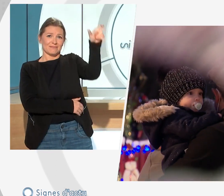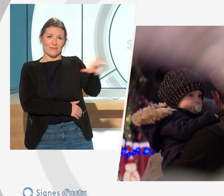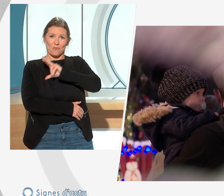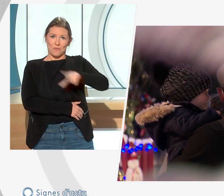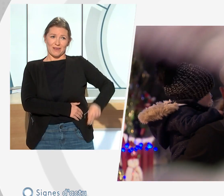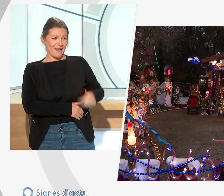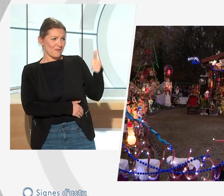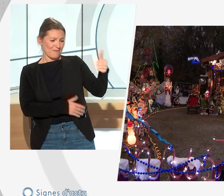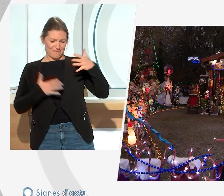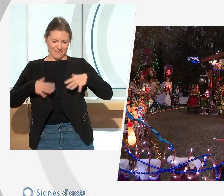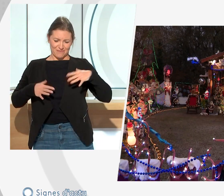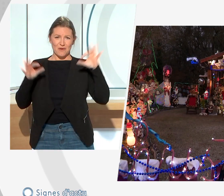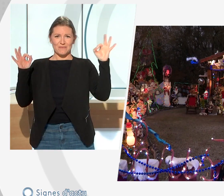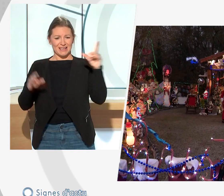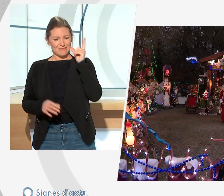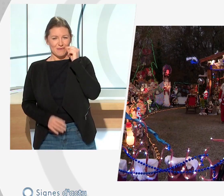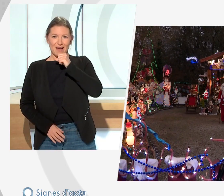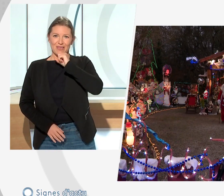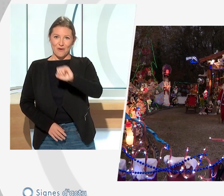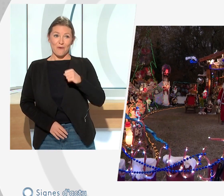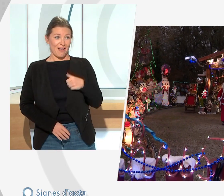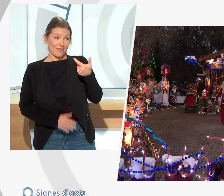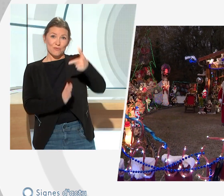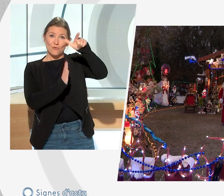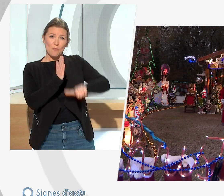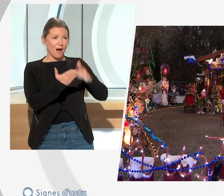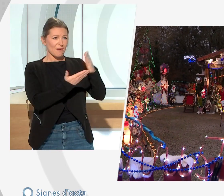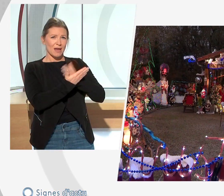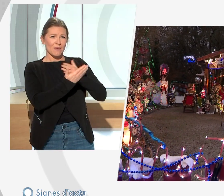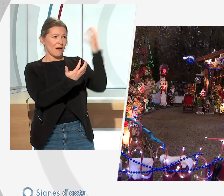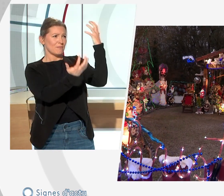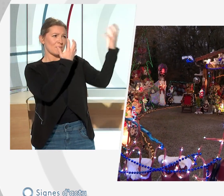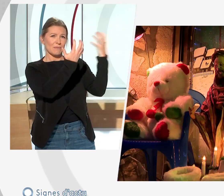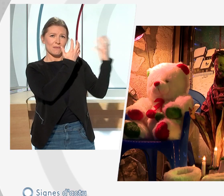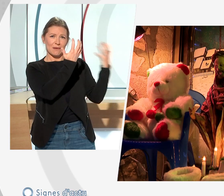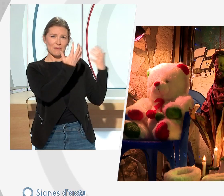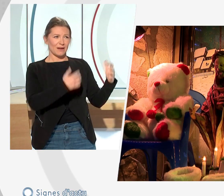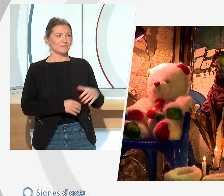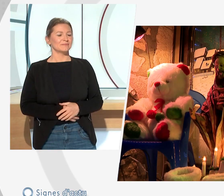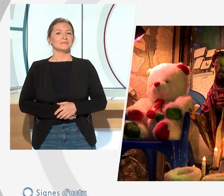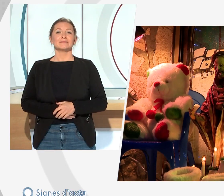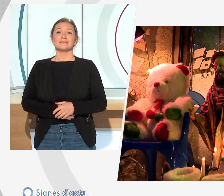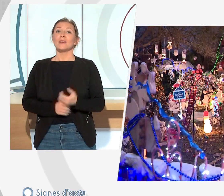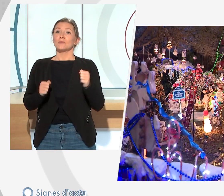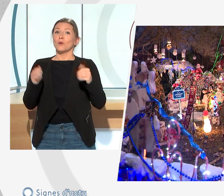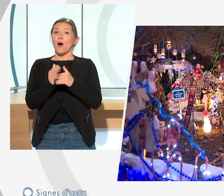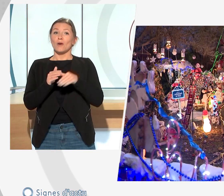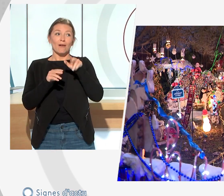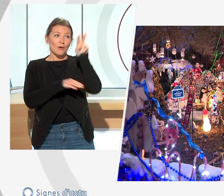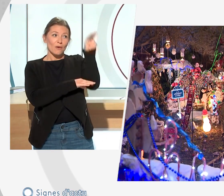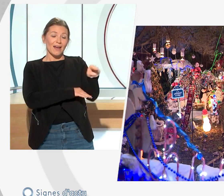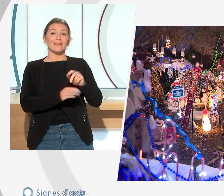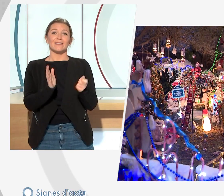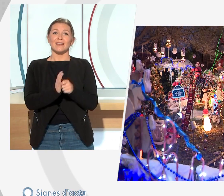Roland, avec son costume rouge et sa barbe blanche. Cela lui a pris 2 mois pour obtenir ce résultat, à voir jusqu'au